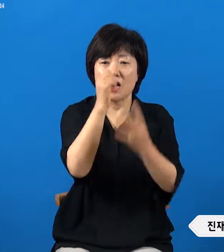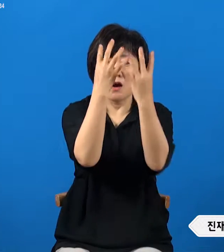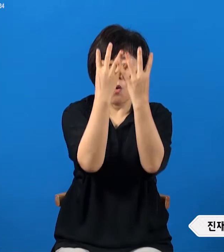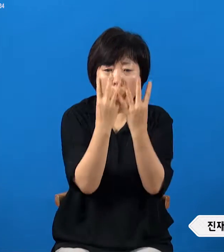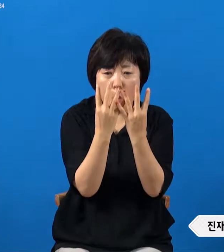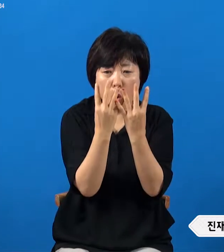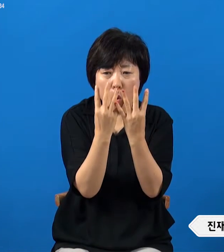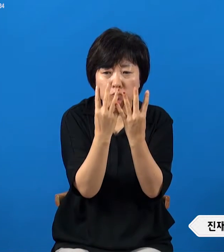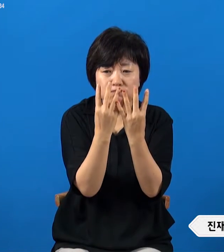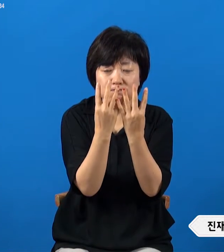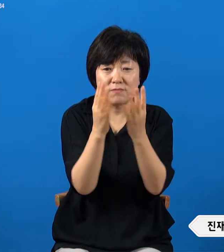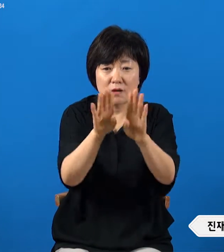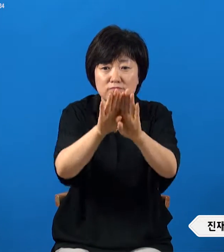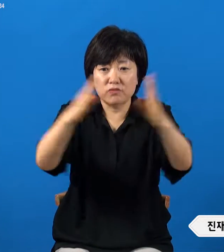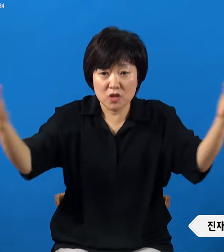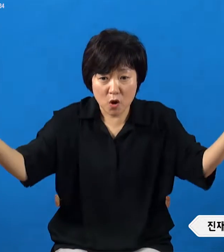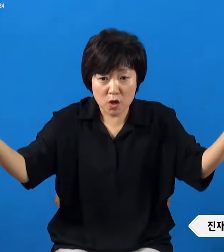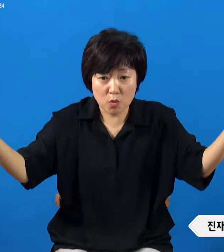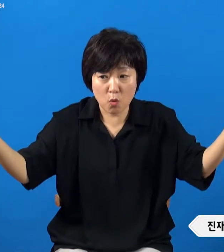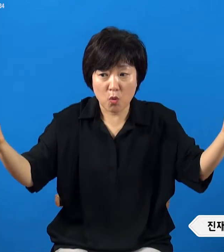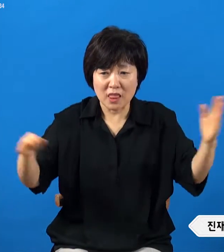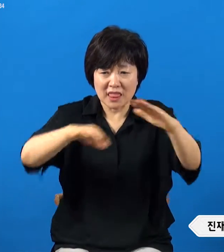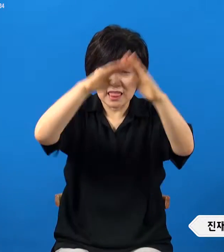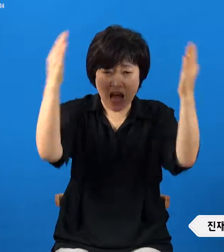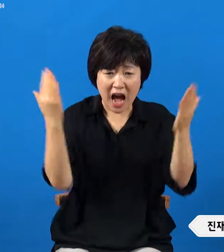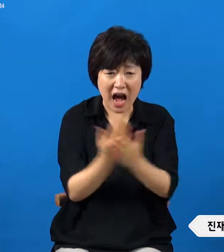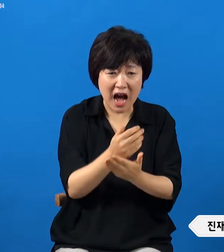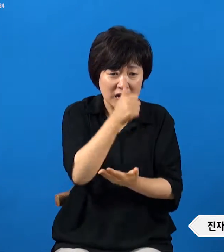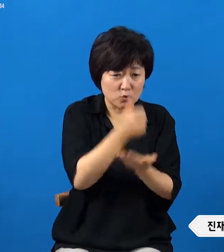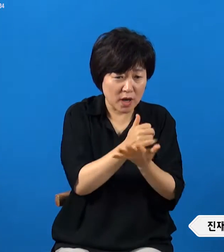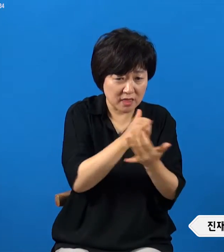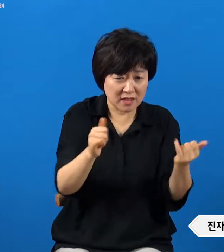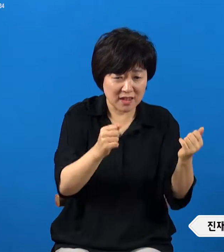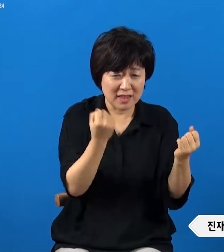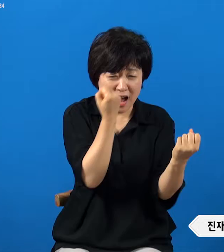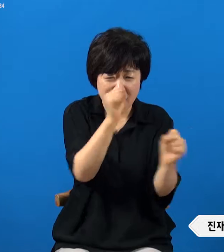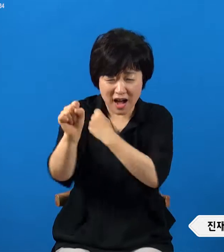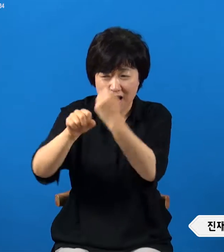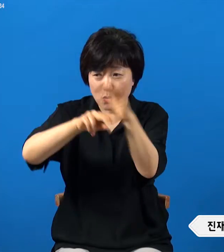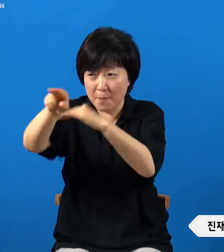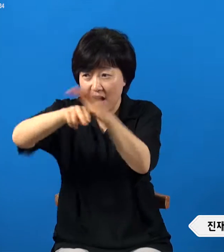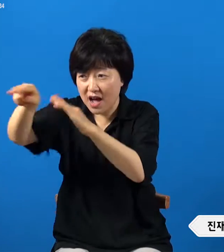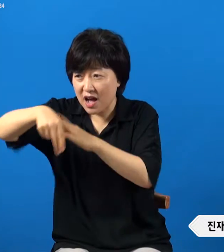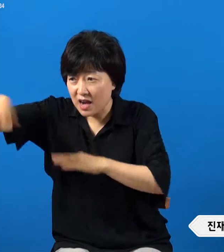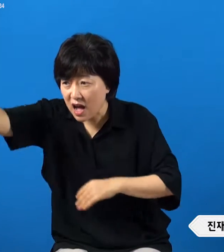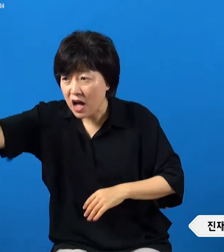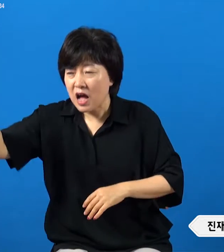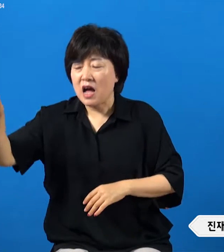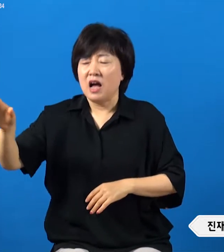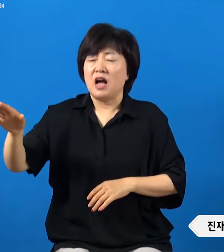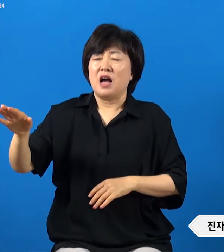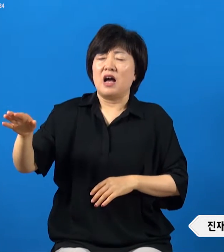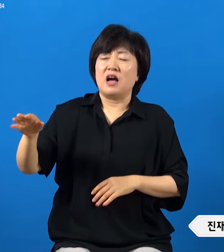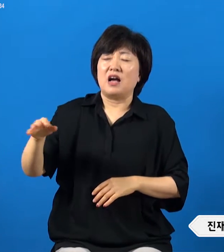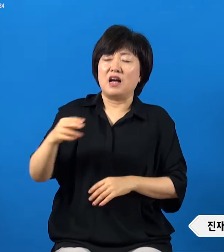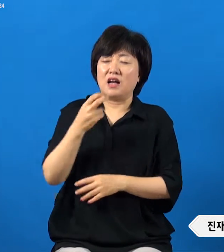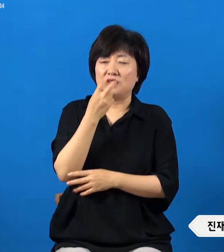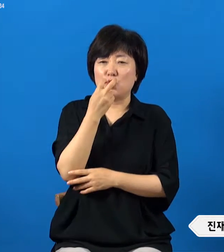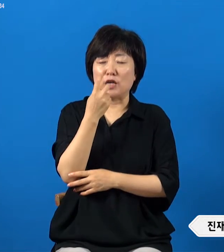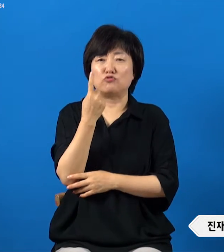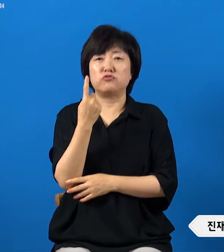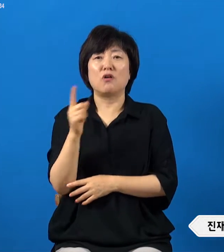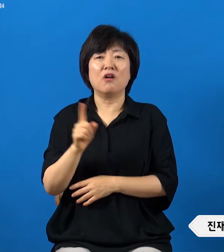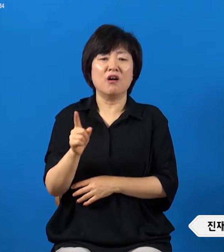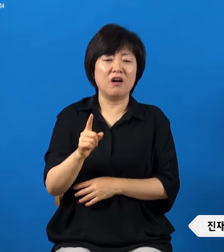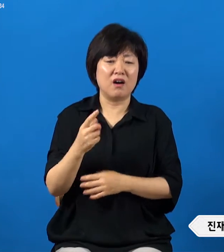옥의 문이 열리고 죄수들이 다 도망갔을 거라고 생각한 간수는 자기의 생명을 끊으려고 합니다. 그런데